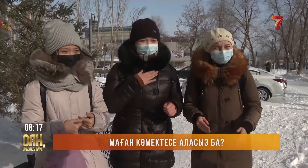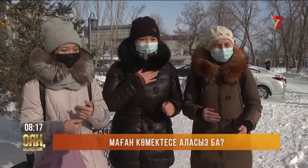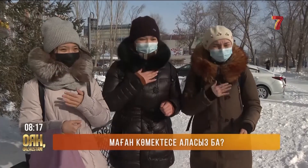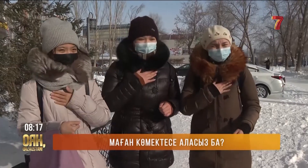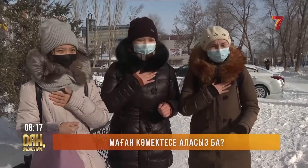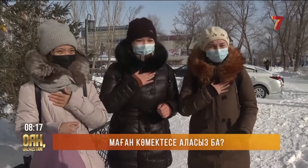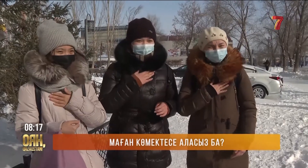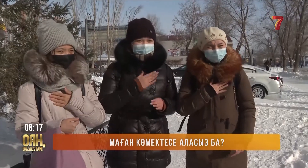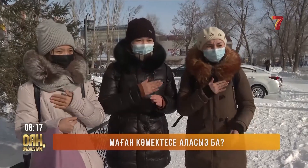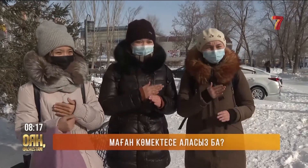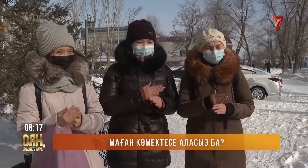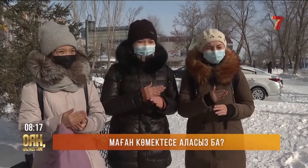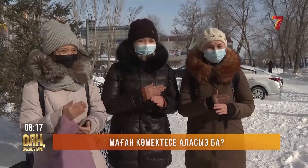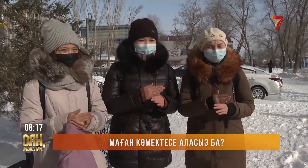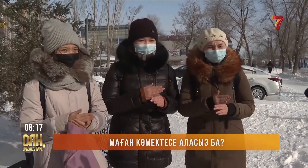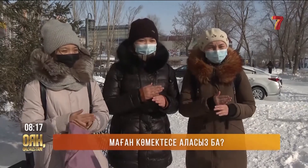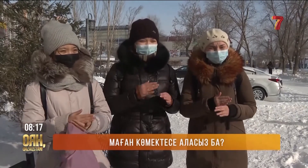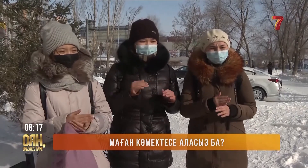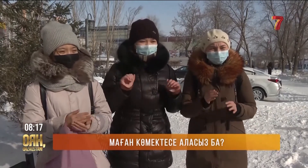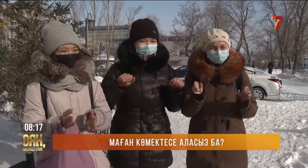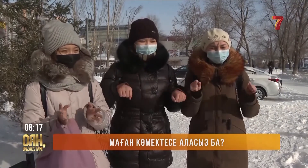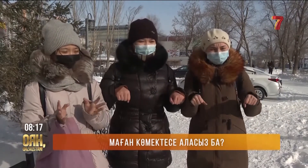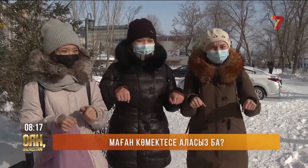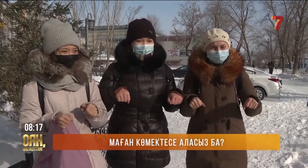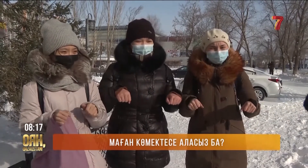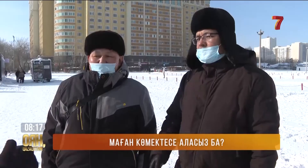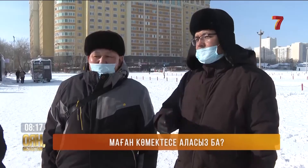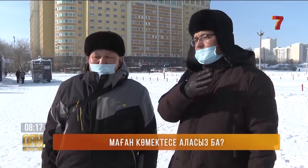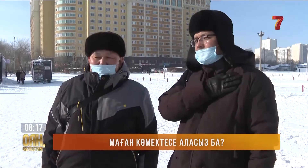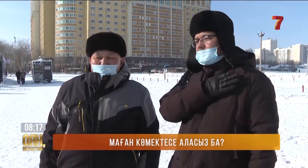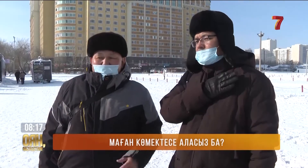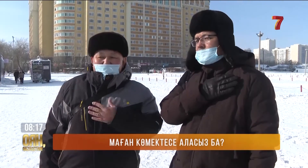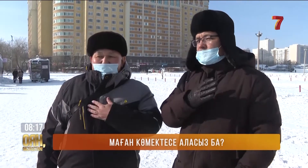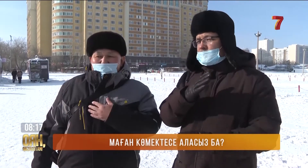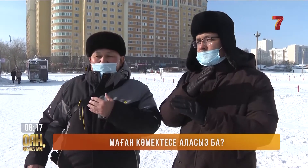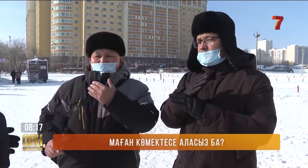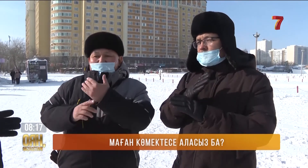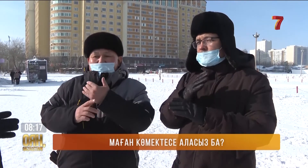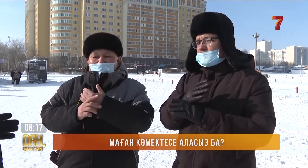Маған көмектесе аласыз ба? Маған